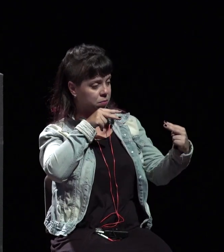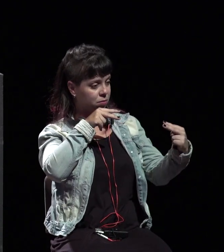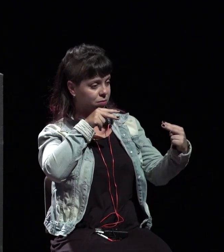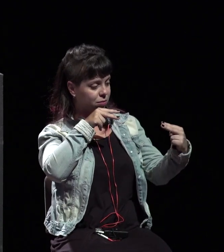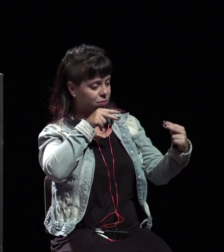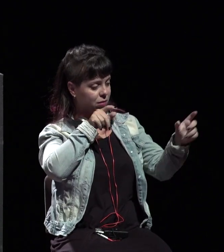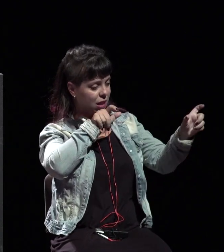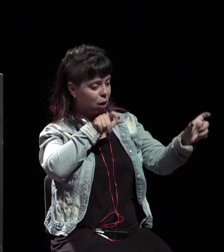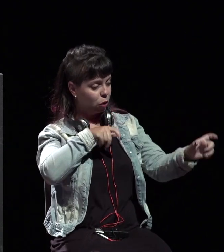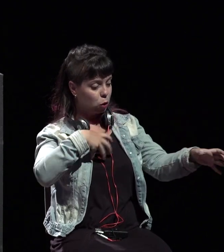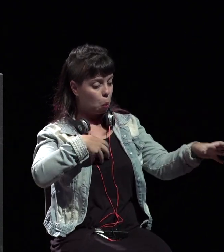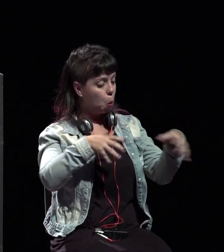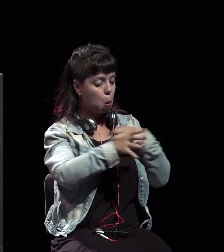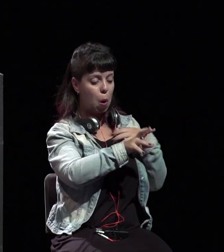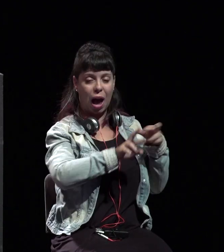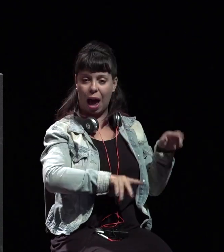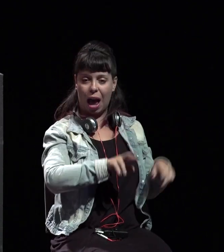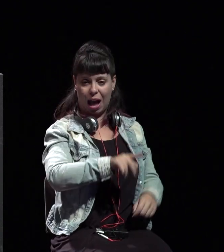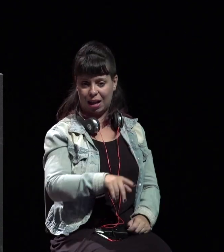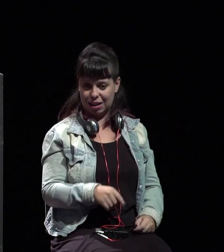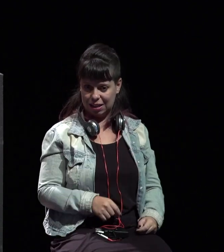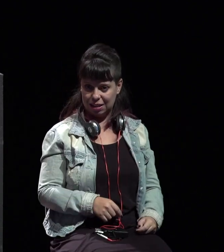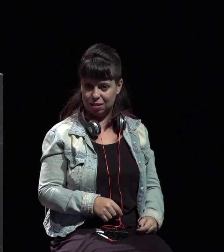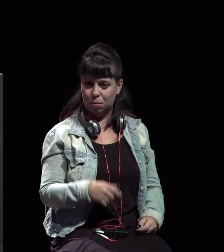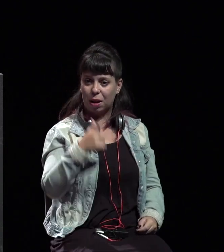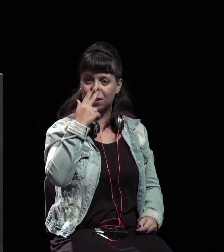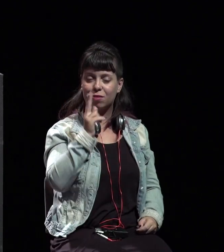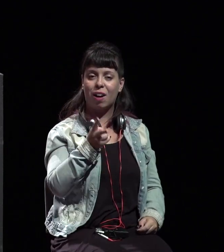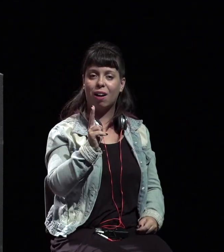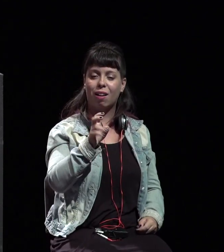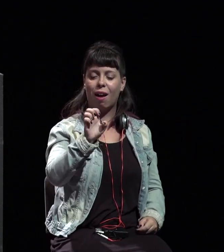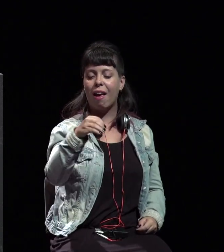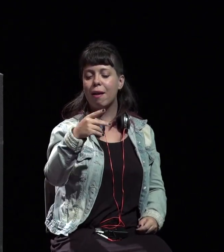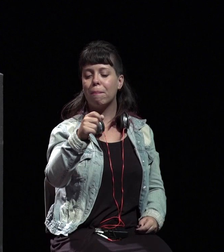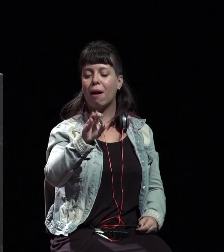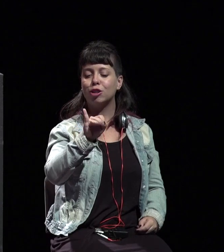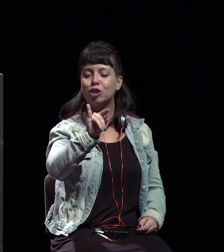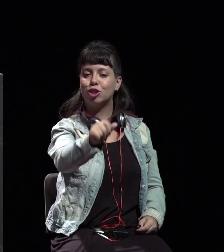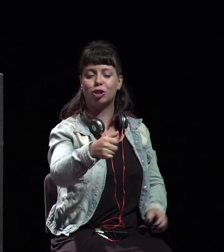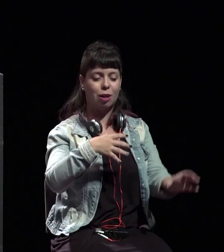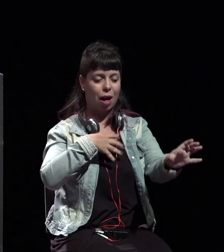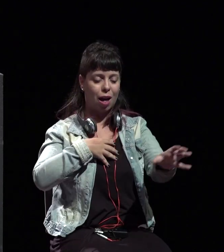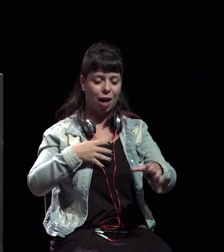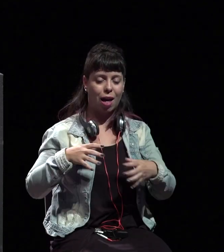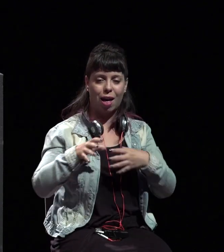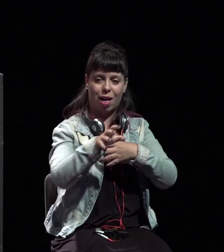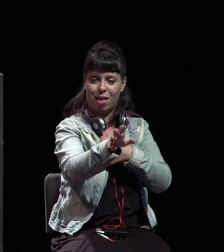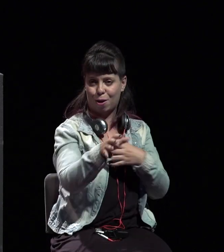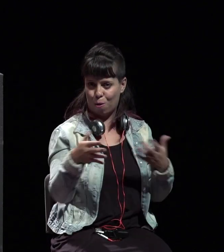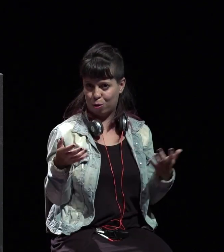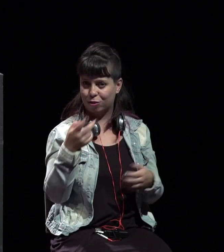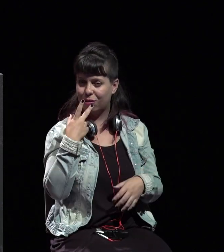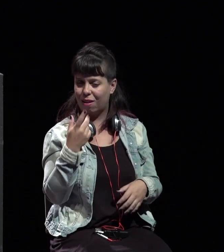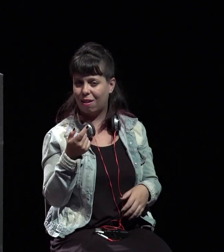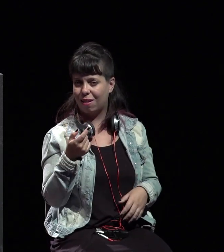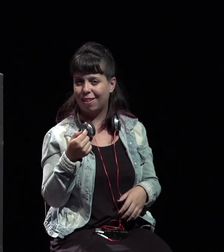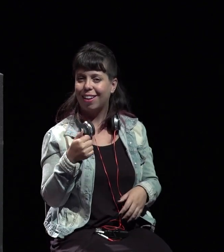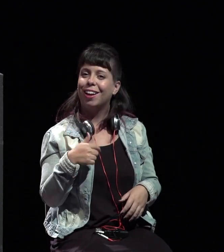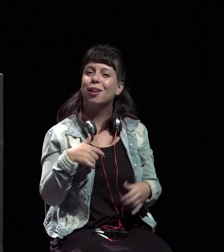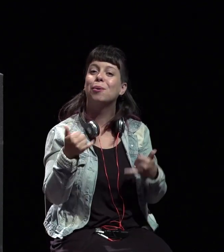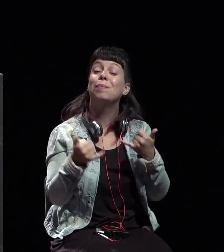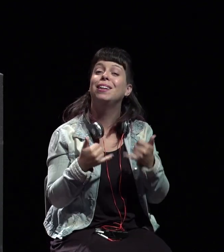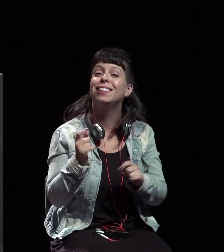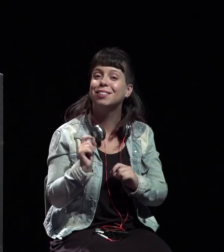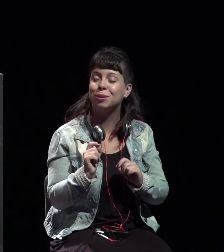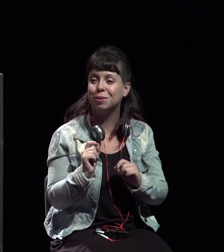outra expressão tão comum nos nossos tempos, que é preciso que a gente seja empática com o outro. Eu costumo